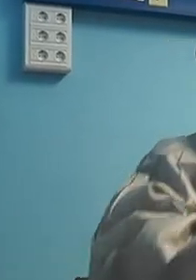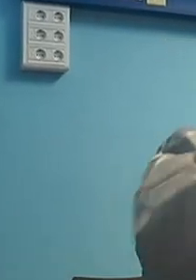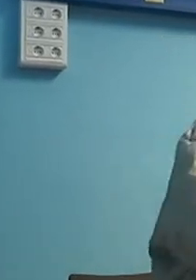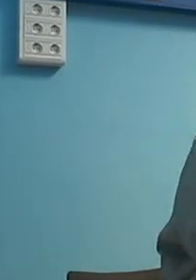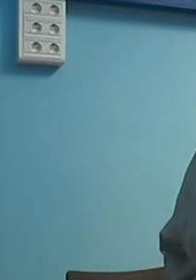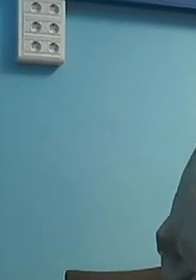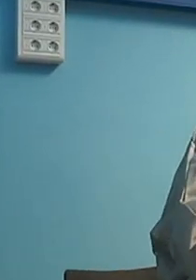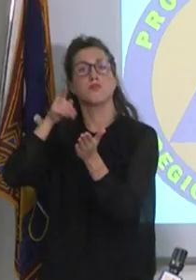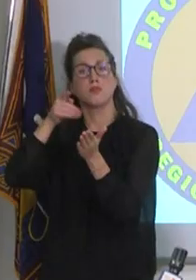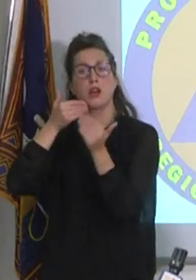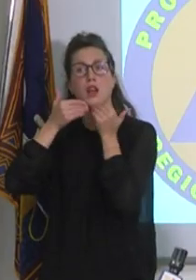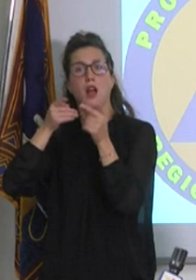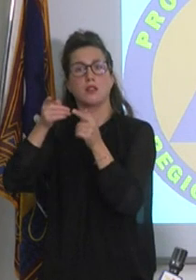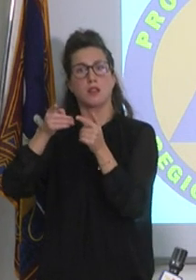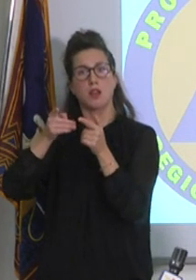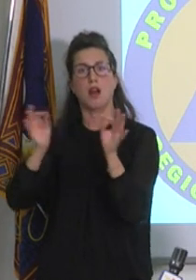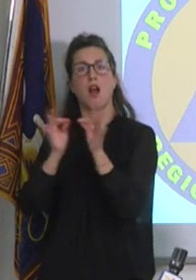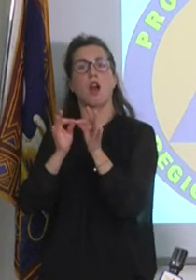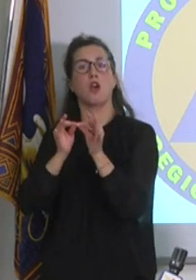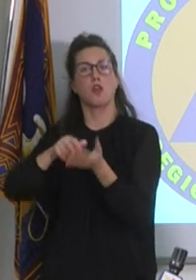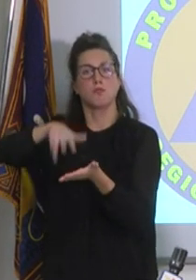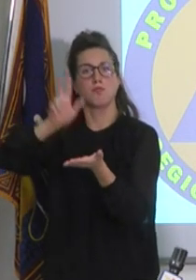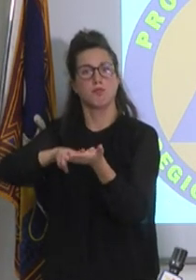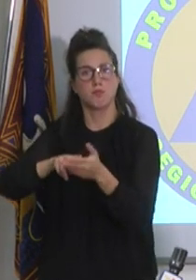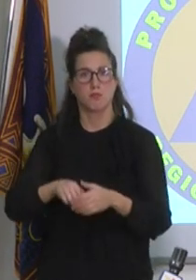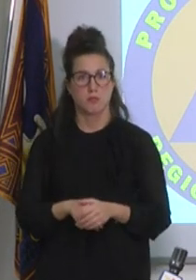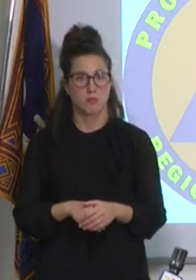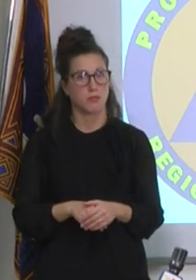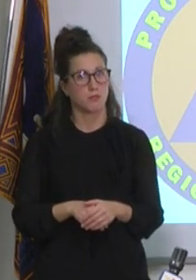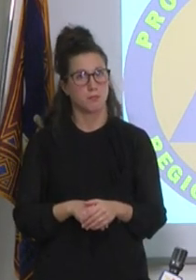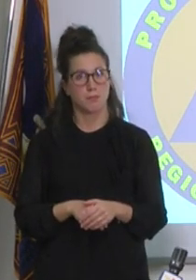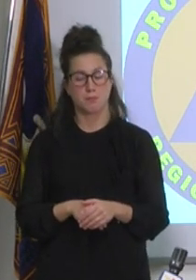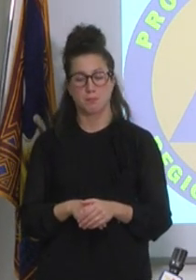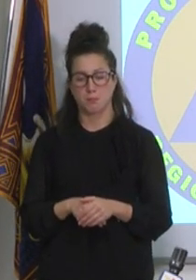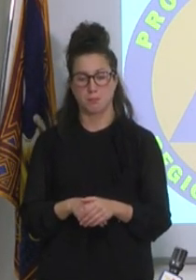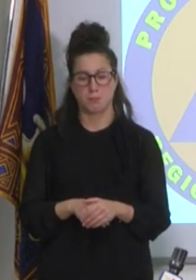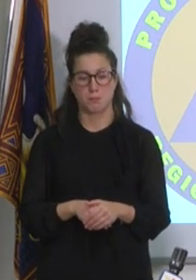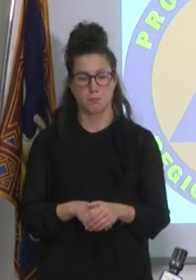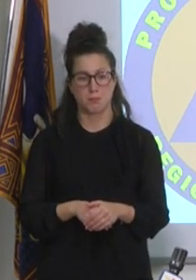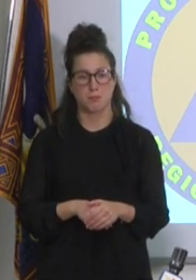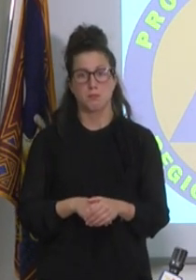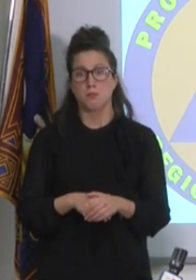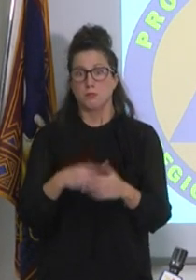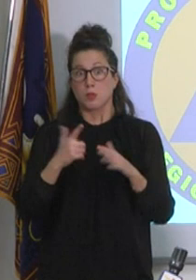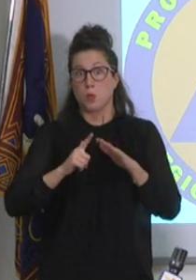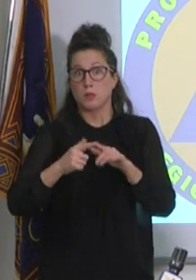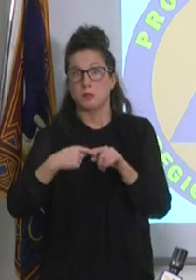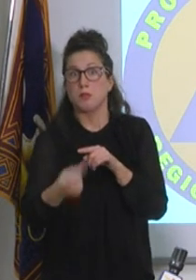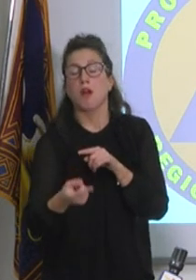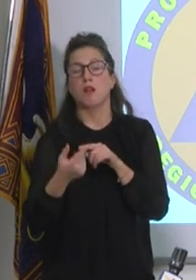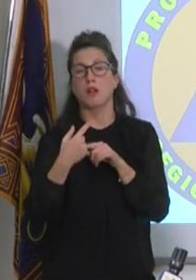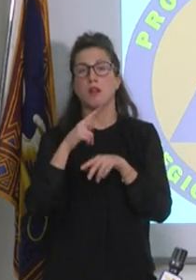settimana siccome tutto informatizzato vi dirò quanti sono i medici che hanno fatto zero tamponi quanti ne hanno